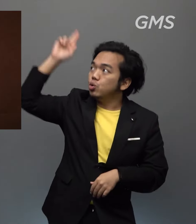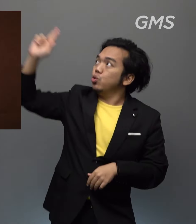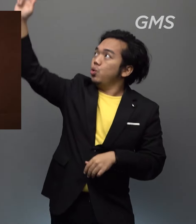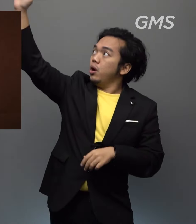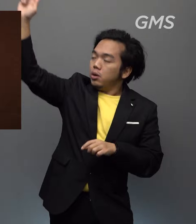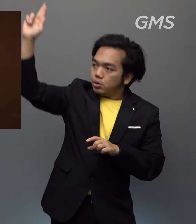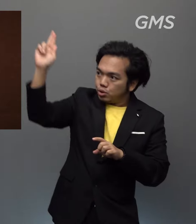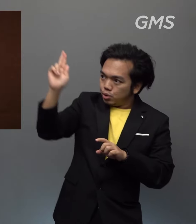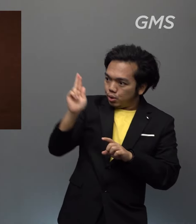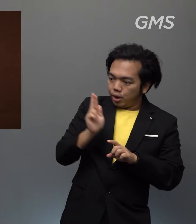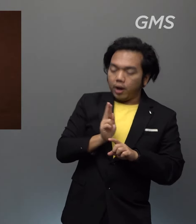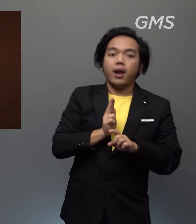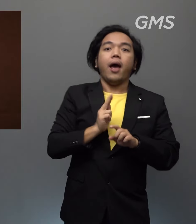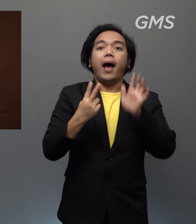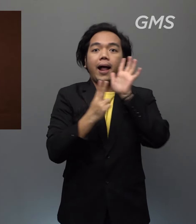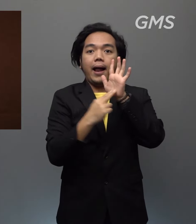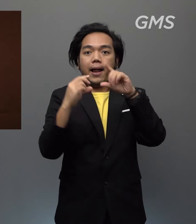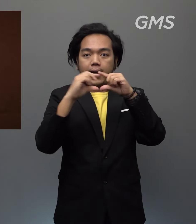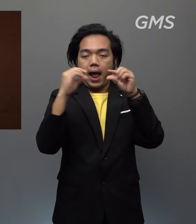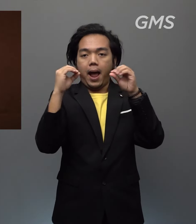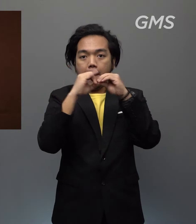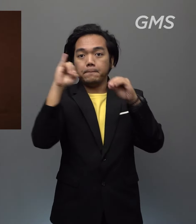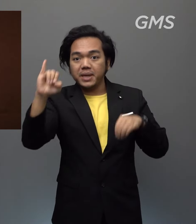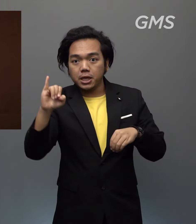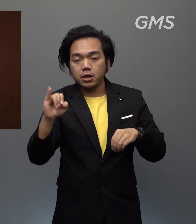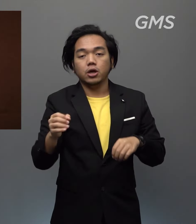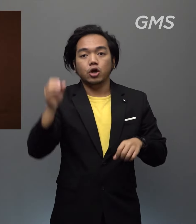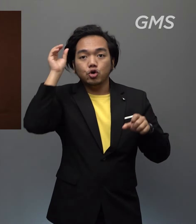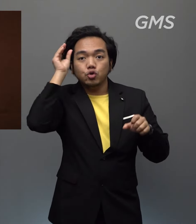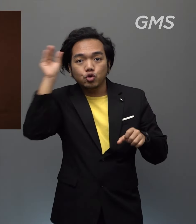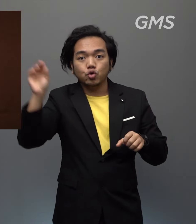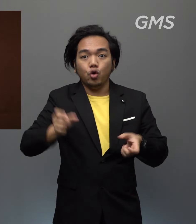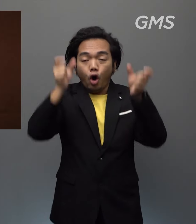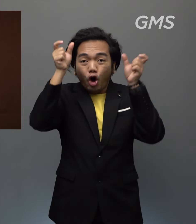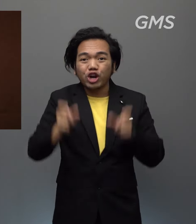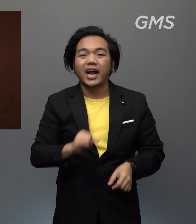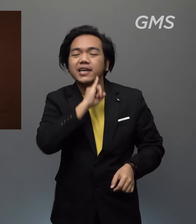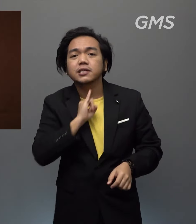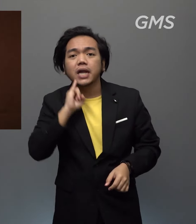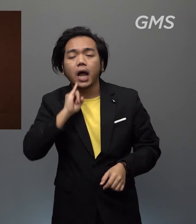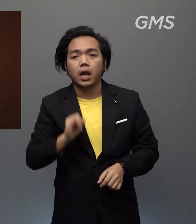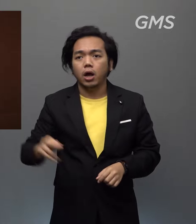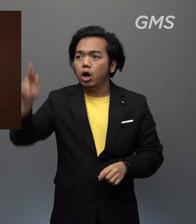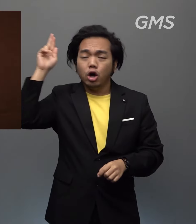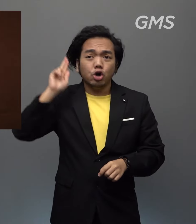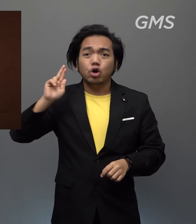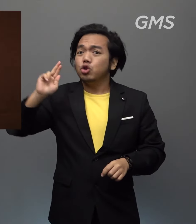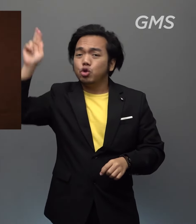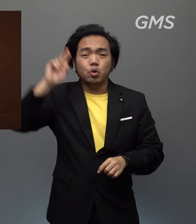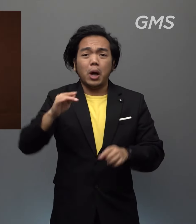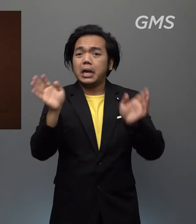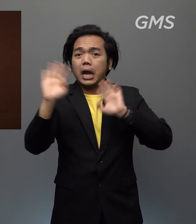kepada bangsa Israel. Tuhan tidak pernah meninggalkan bangsa Israel.